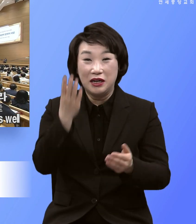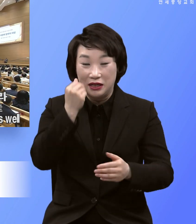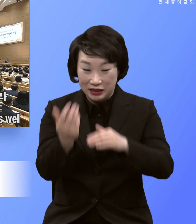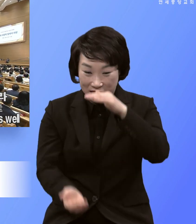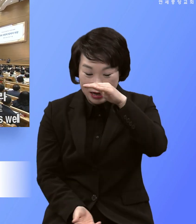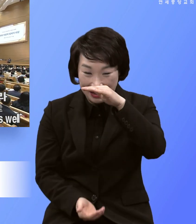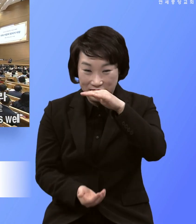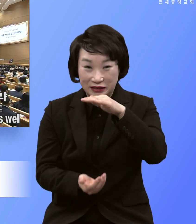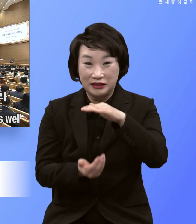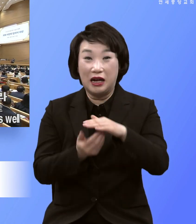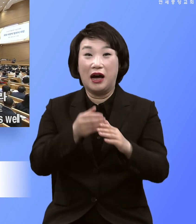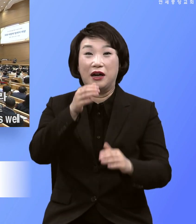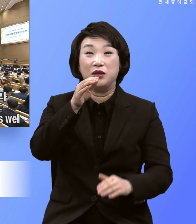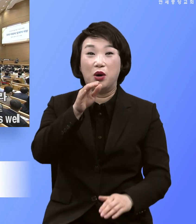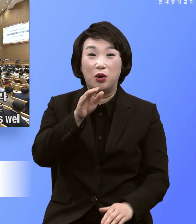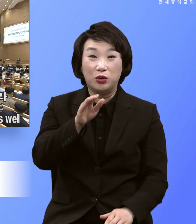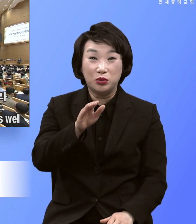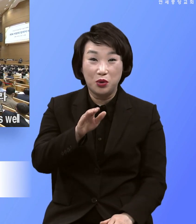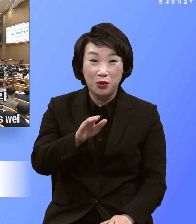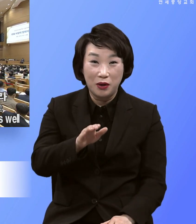만나든지 만사